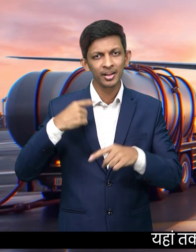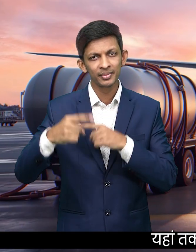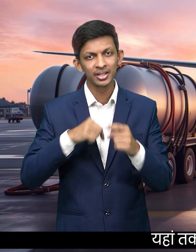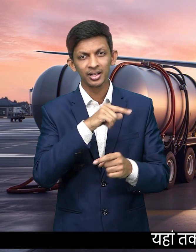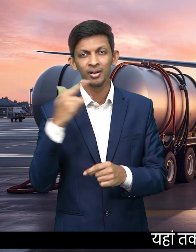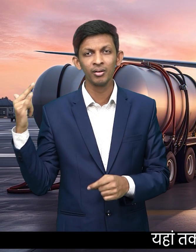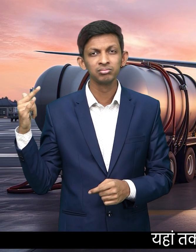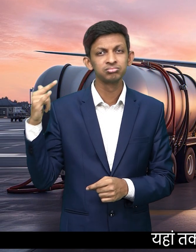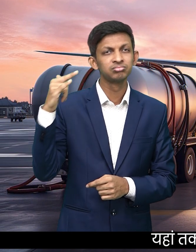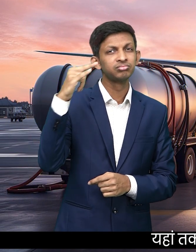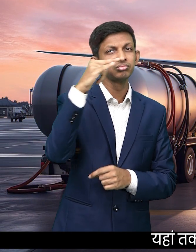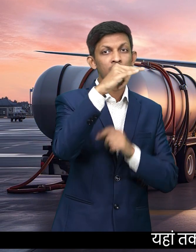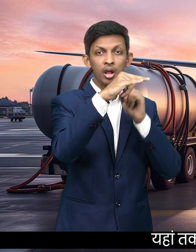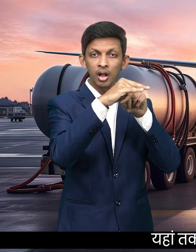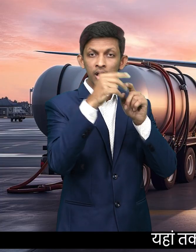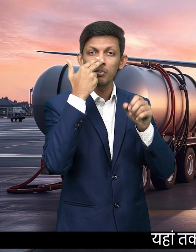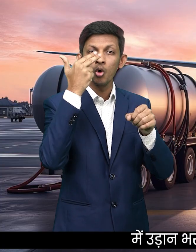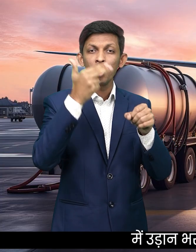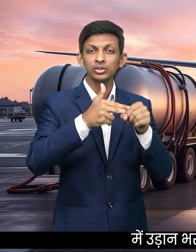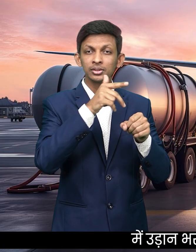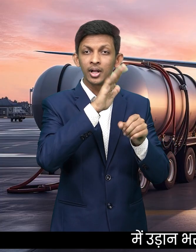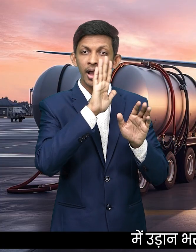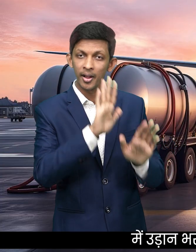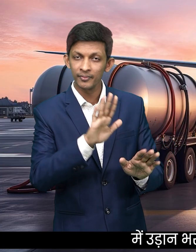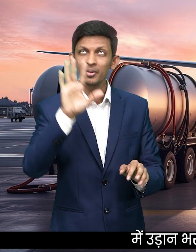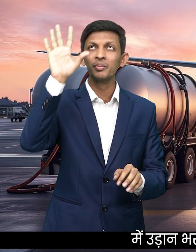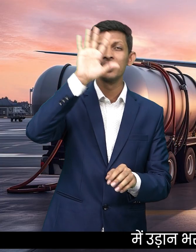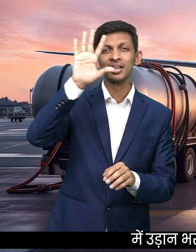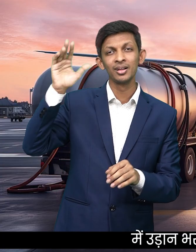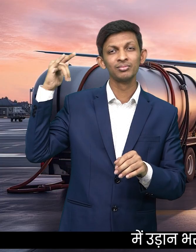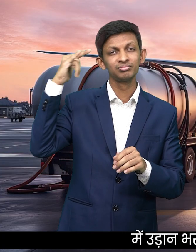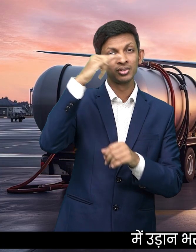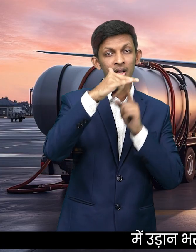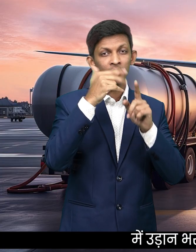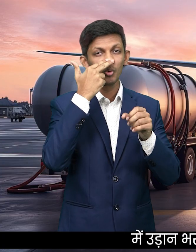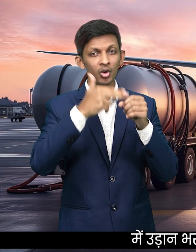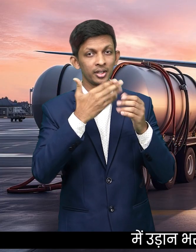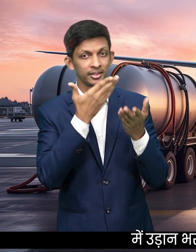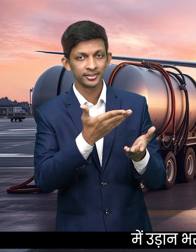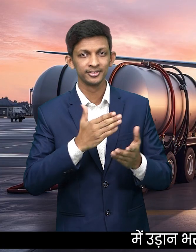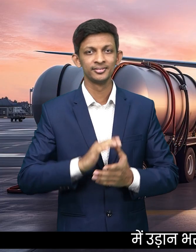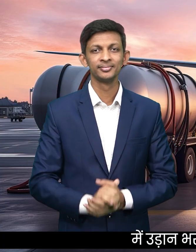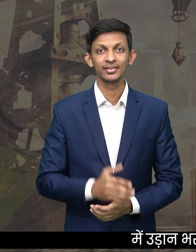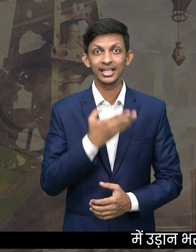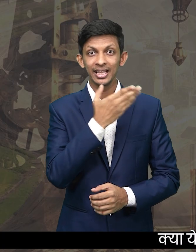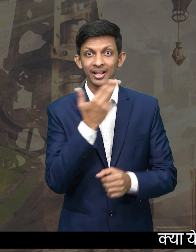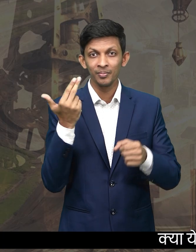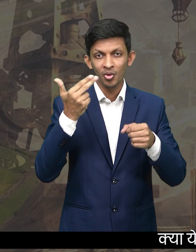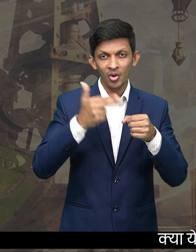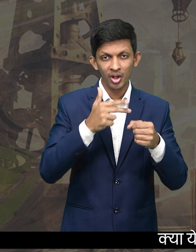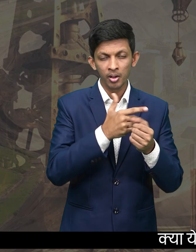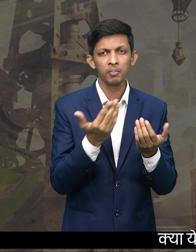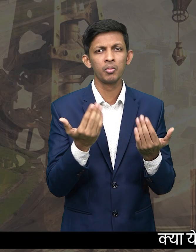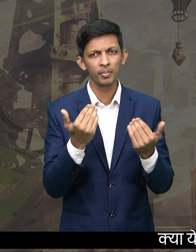यहाँ तक कि एक हवाई जहाज को भी आकाश में उड़ान भरने के लिए ईंधन की आवश्यकता होती है। क्या